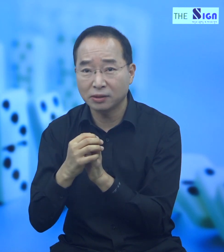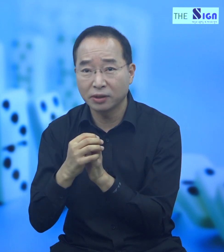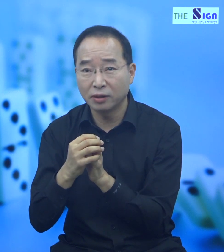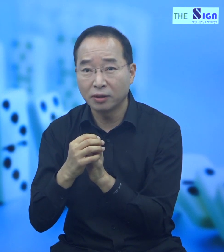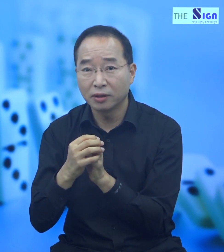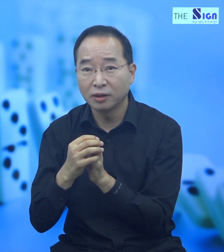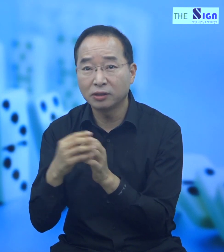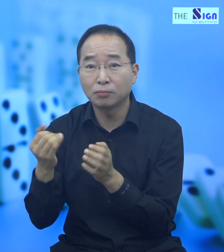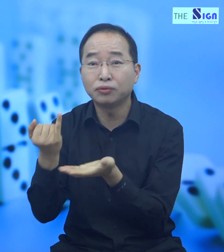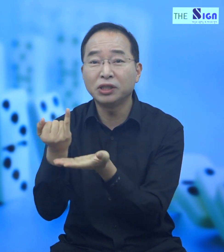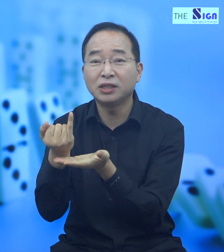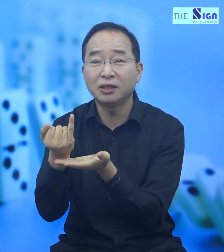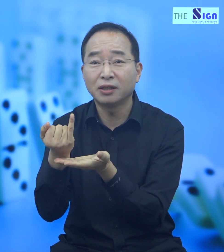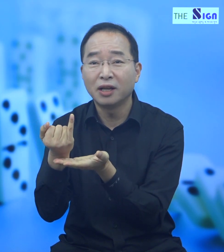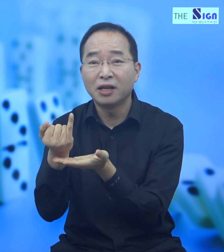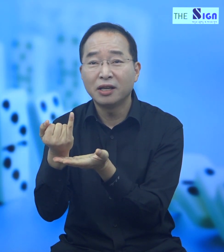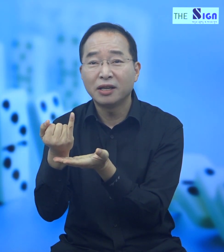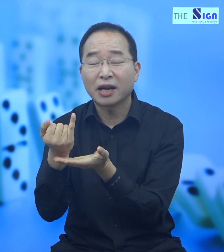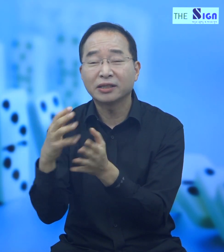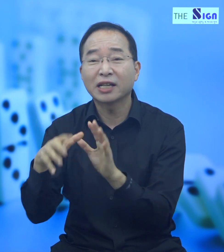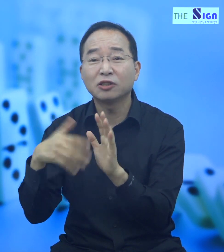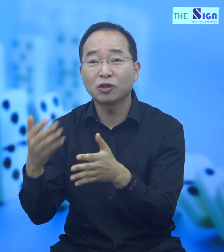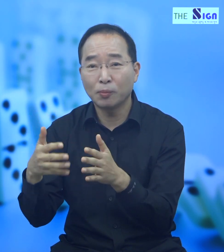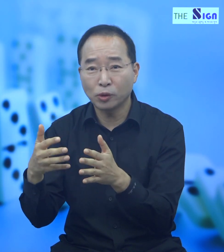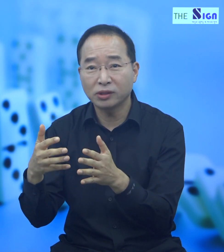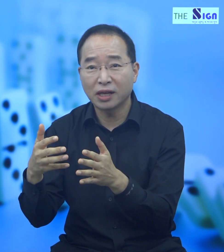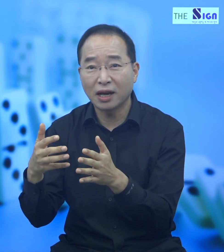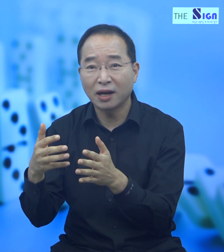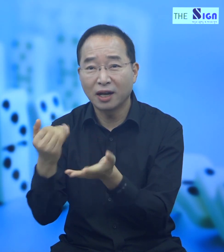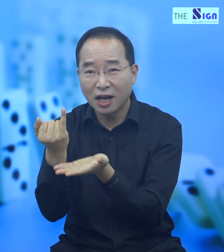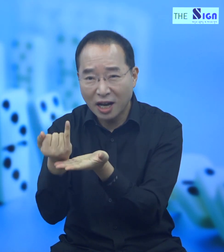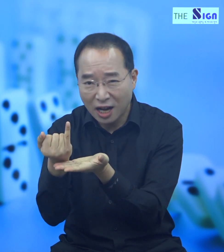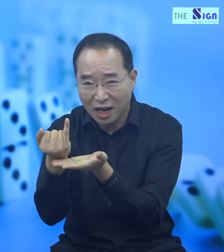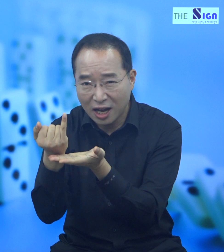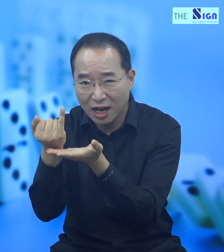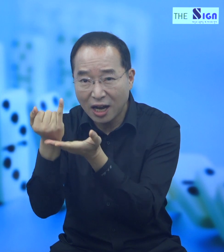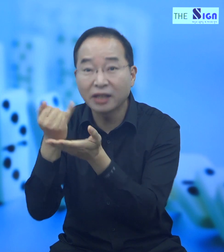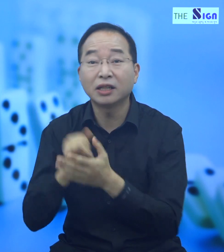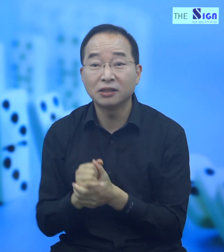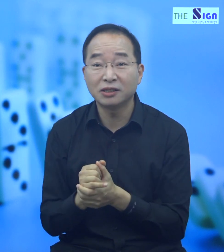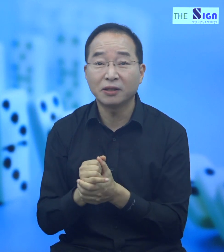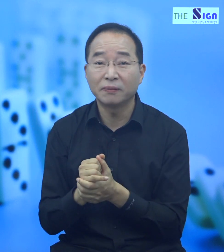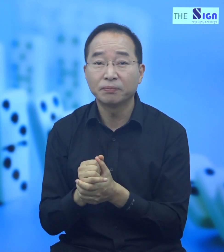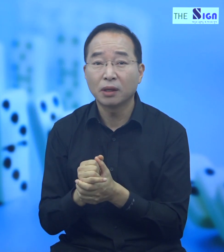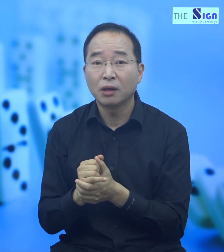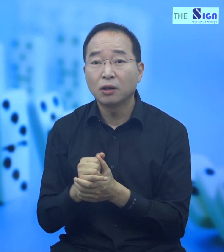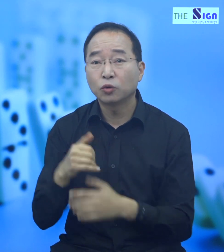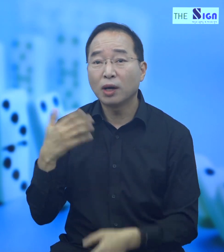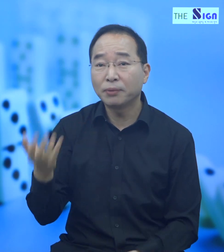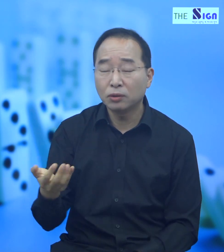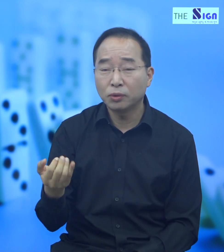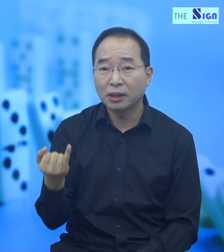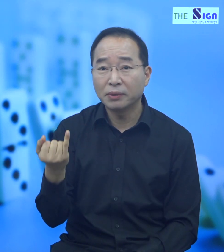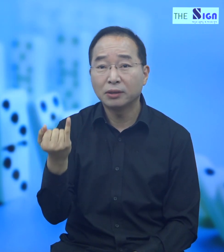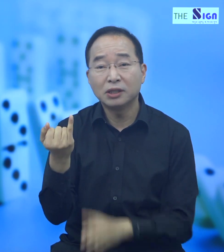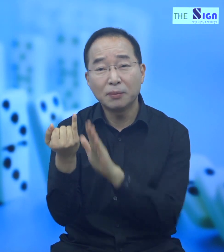있어요. 그래서 부인을 약간 상전처럼 모신다 한다는 뜻이에요. 또 한편은 뭐냐면 이런 표현이